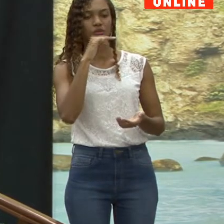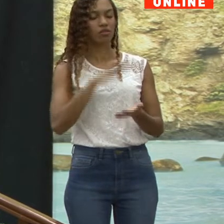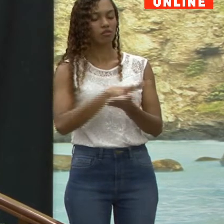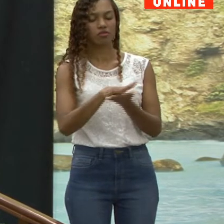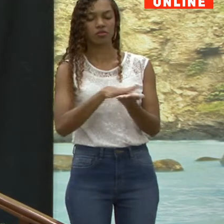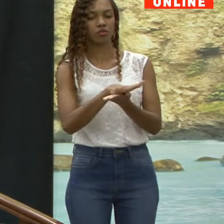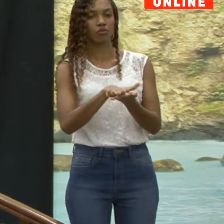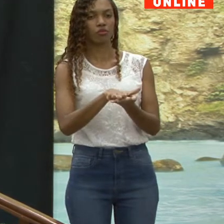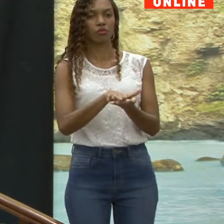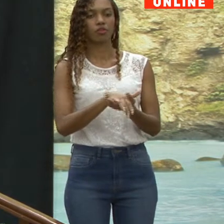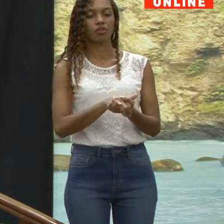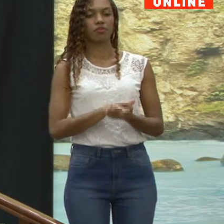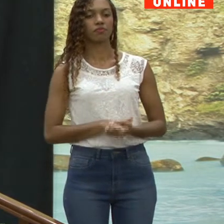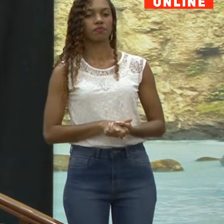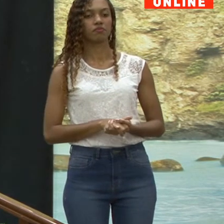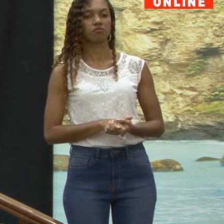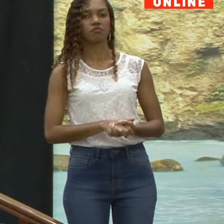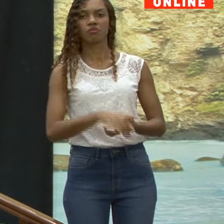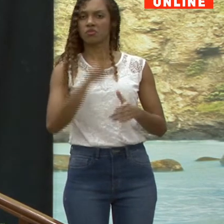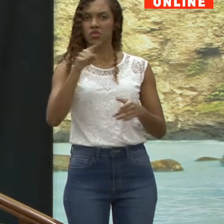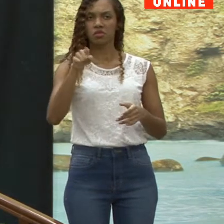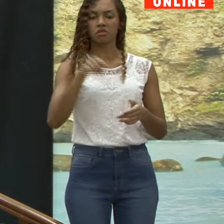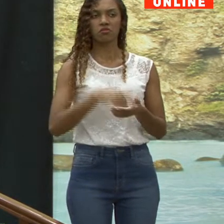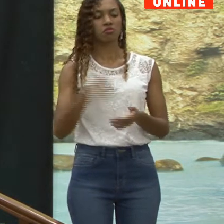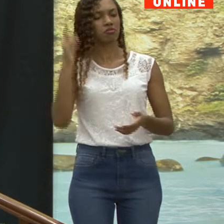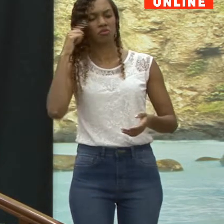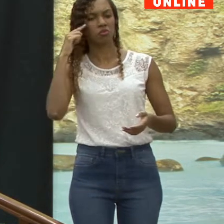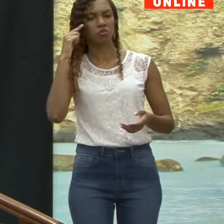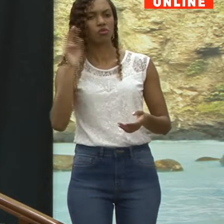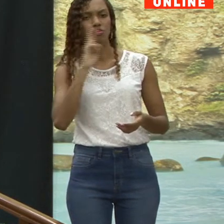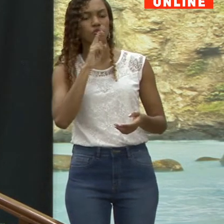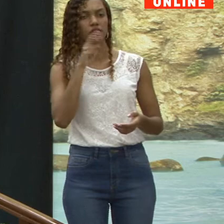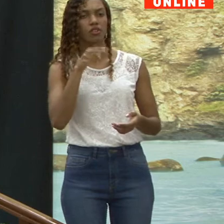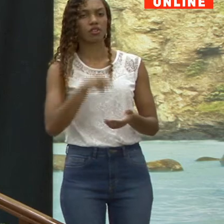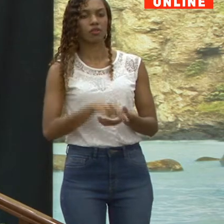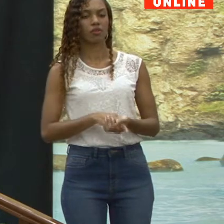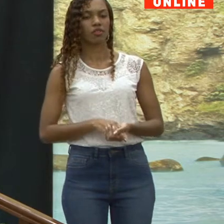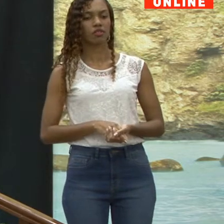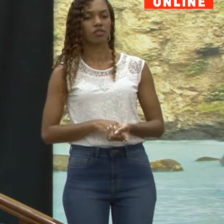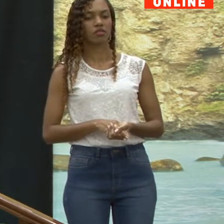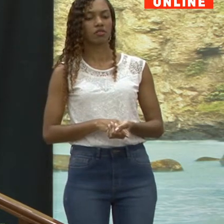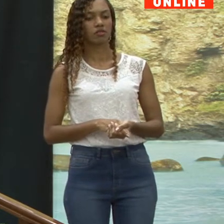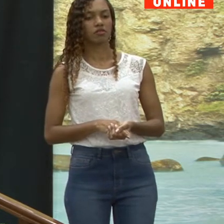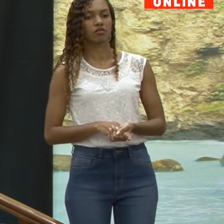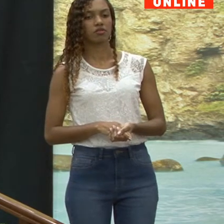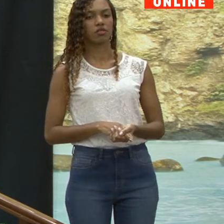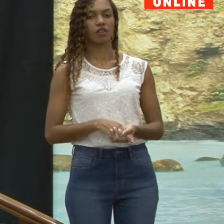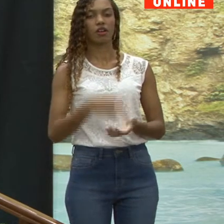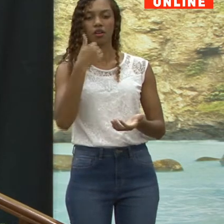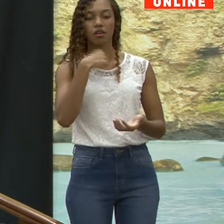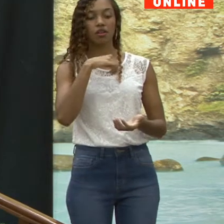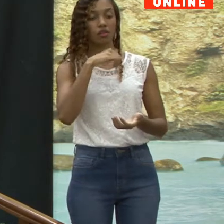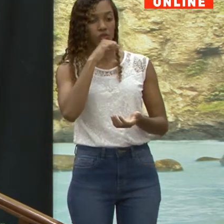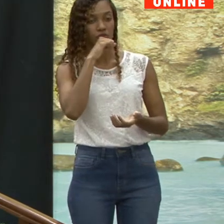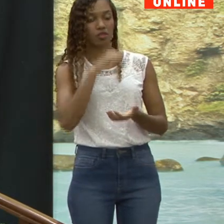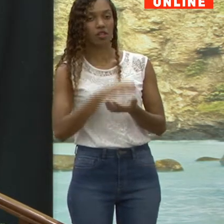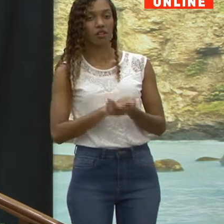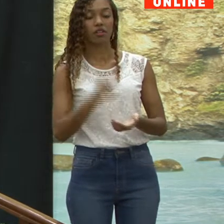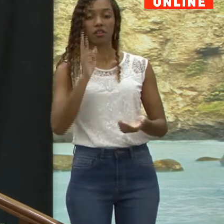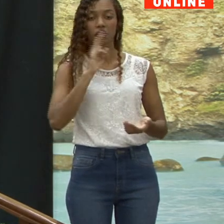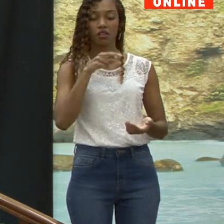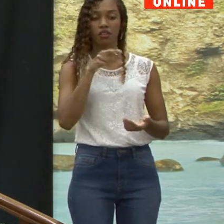Mas ele não pensou em reclamar, como aquela mulher queria reclamar tanto, no saco de biscoito que não lhe